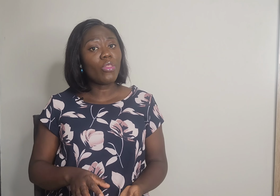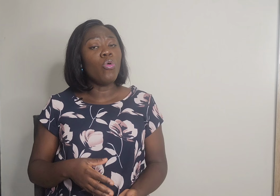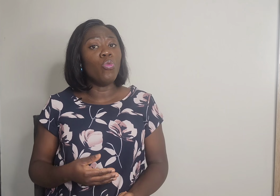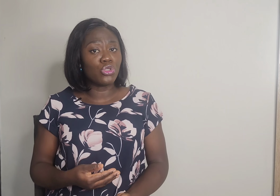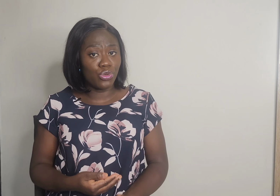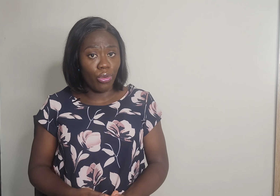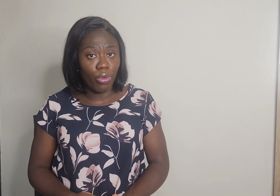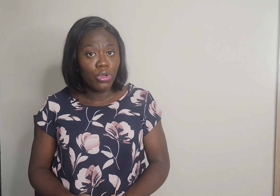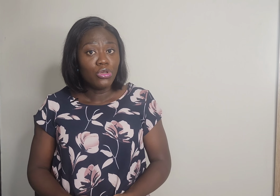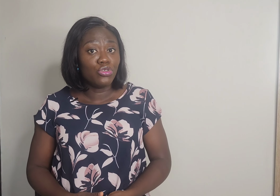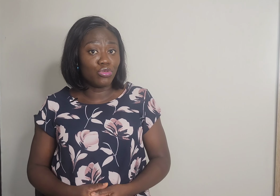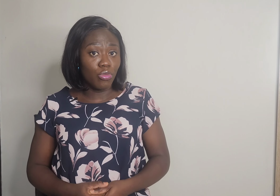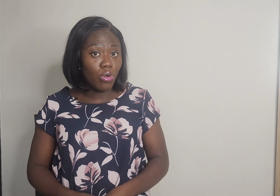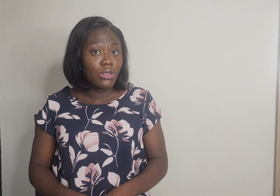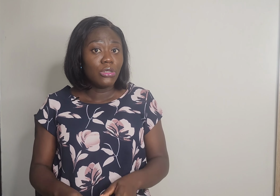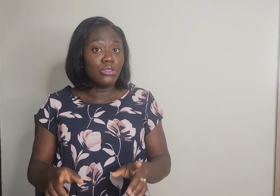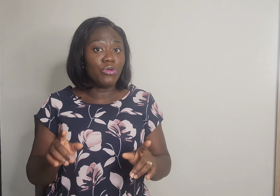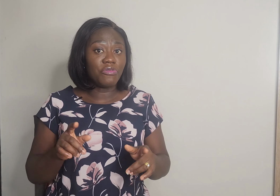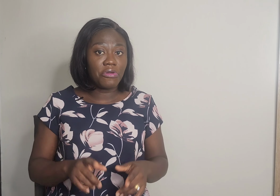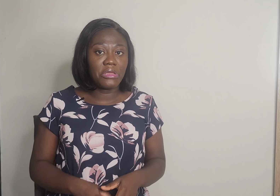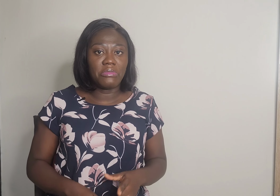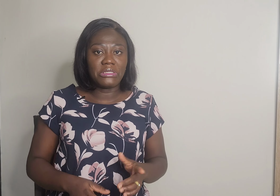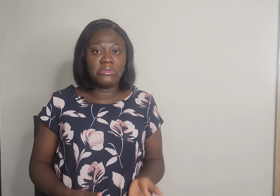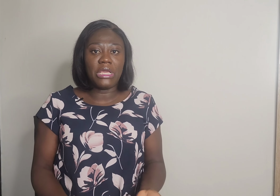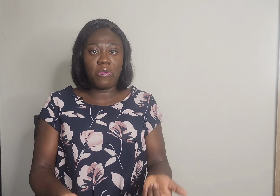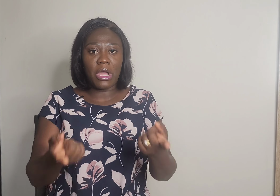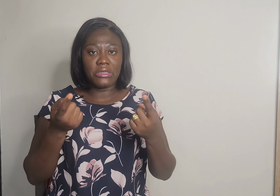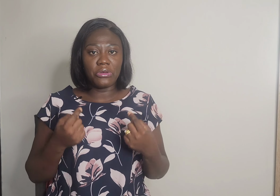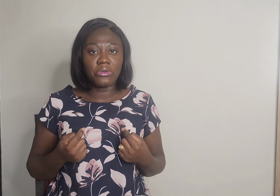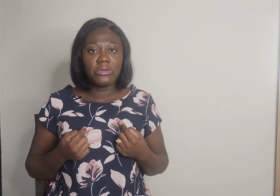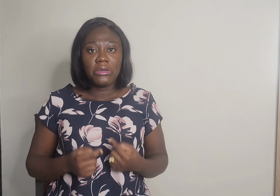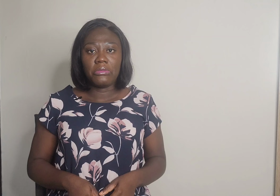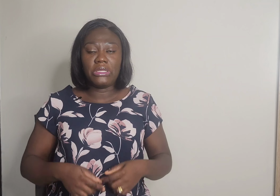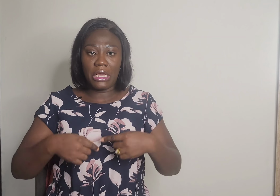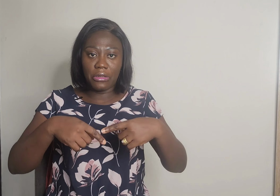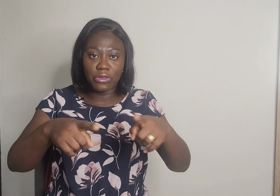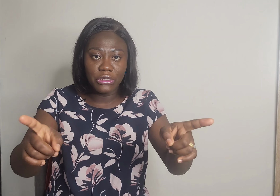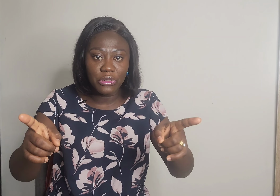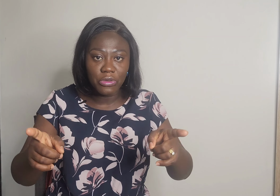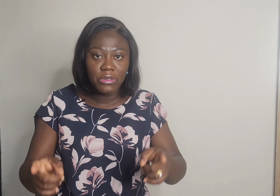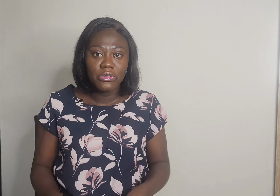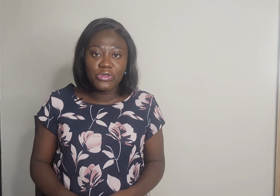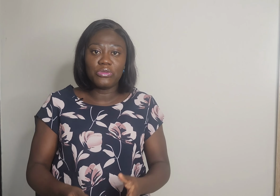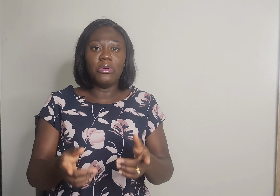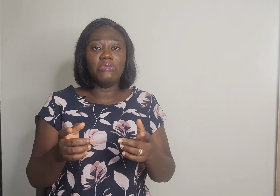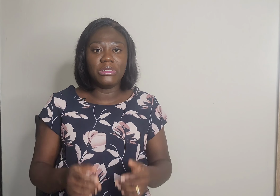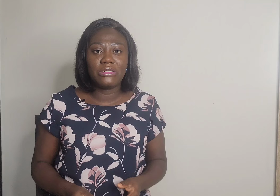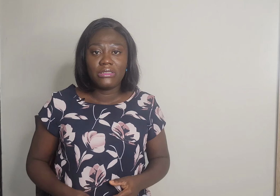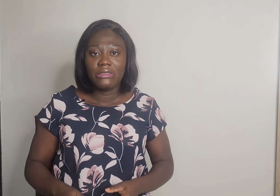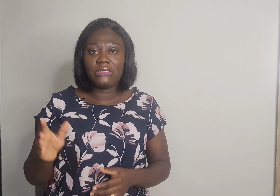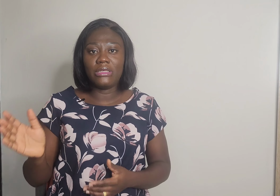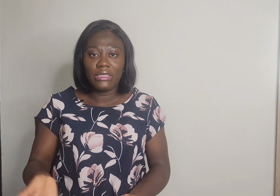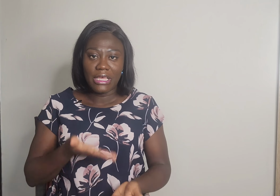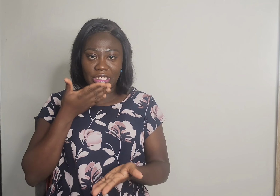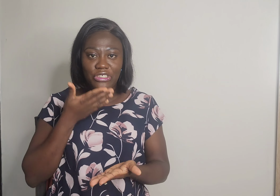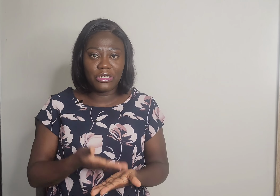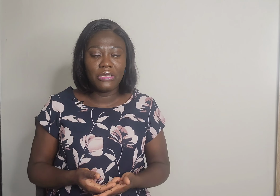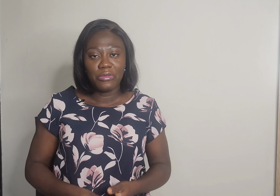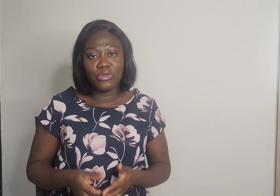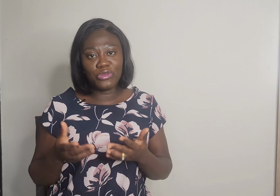wọn sọ̀rọ̀. Ṣùgbọ́n lórí fọ́nrán yìí bóyá wá ni o, bóyá lọ ni o, súnmọ́ mi, ṣe ẹ ṣé, mo